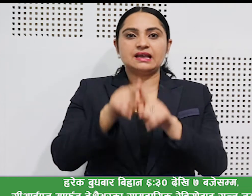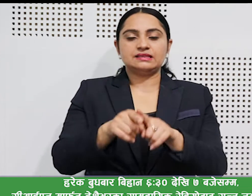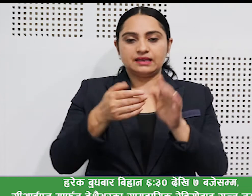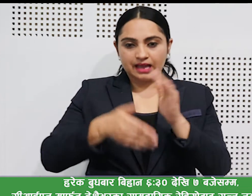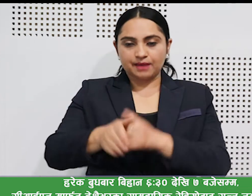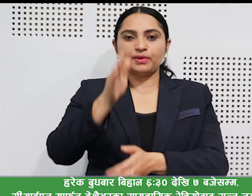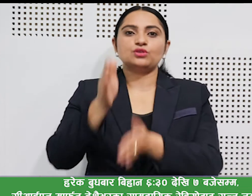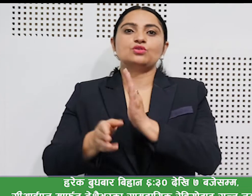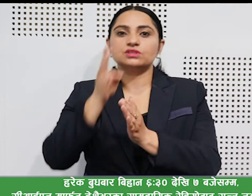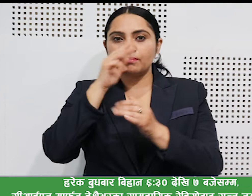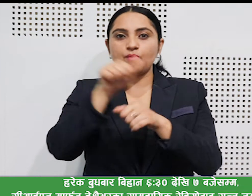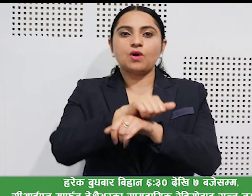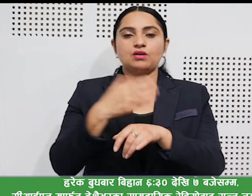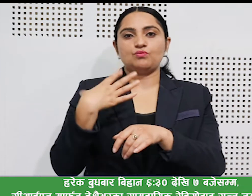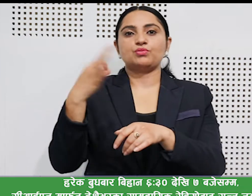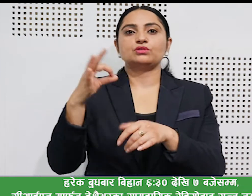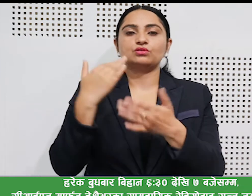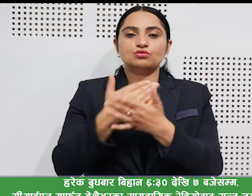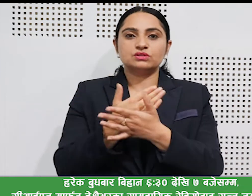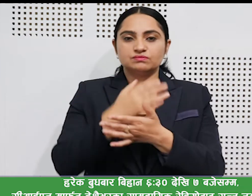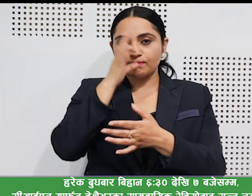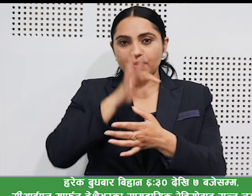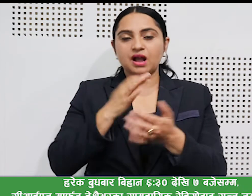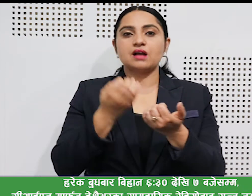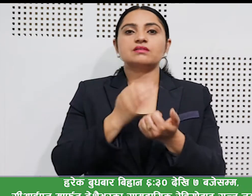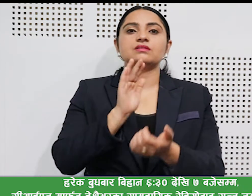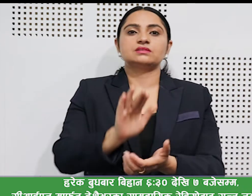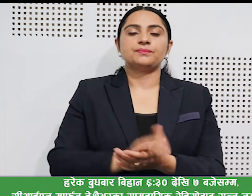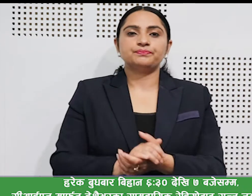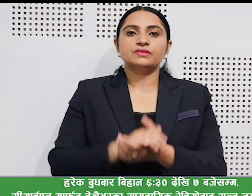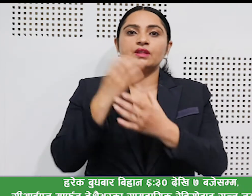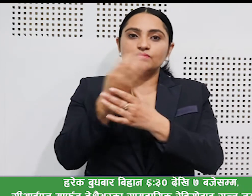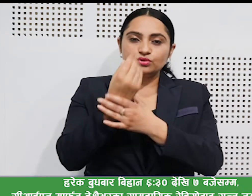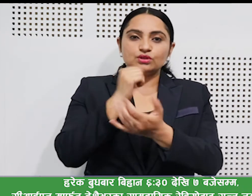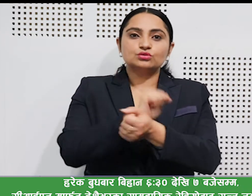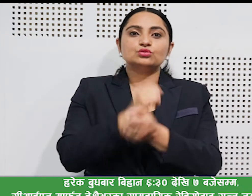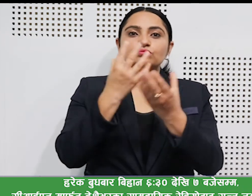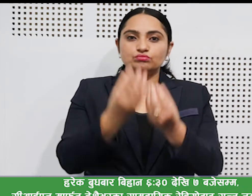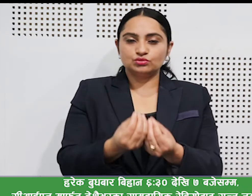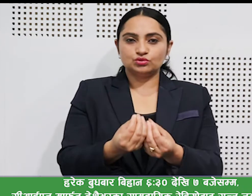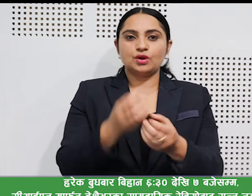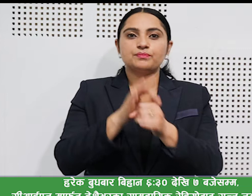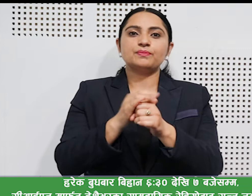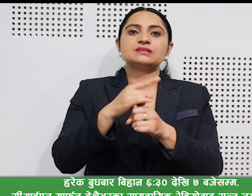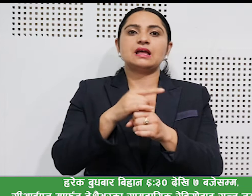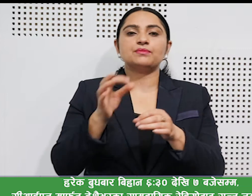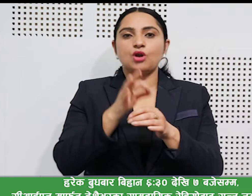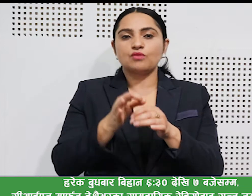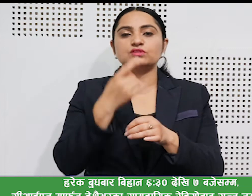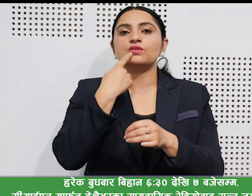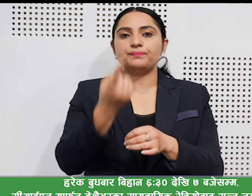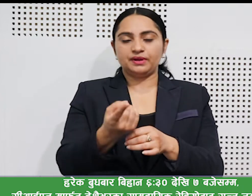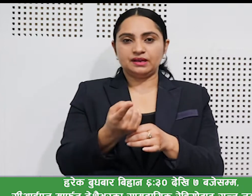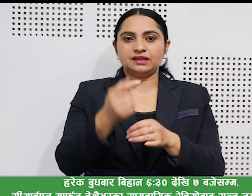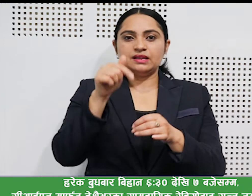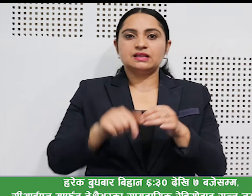आगामी योजनामा उनीहरूको प्रतिनिधित्व कसरी सुनिश्चित गरेको छ त? विपद जोखिम न्यूनीकरण तथा व्यवस्थापन प्राधिकरणको भनाई। त्यसमा